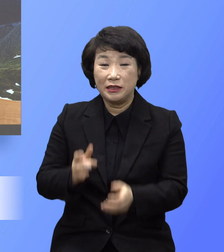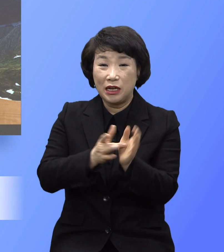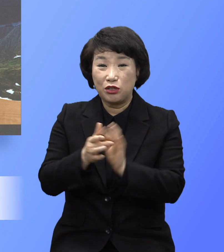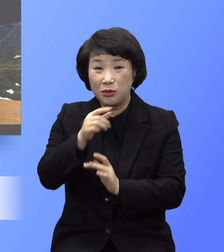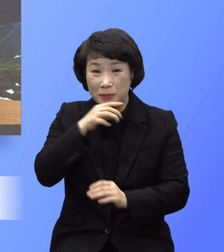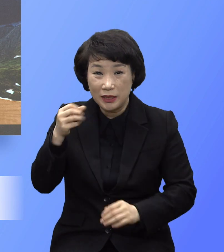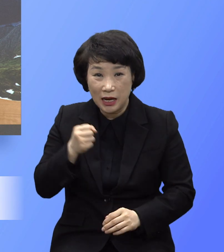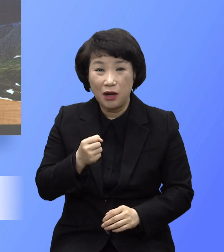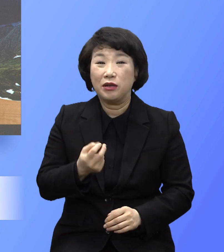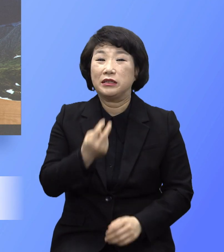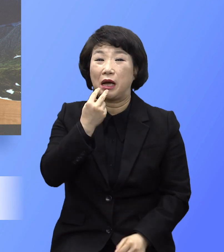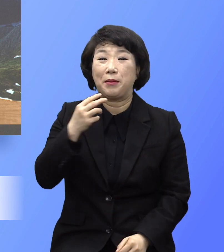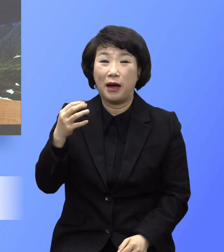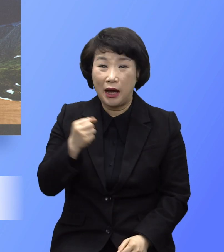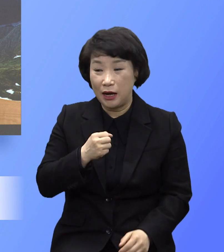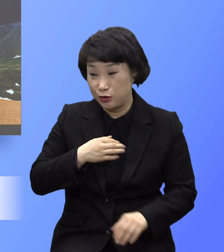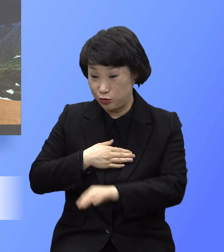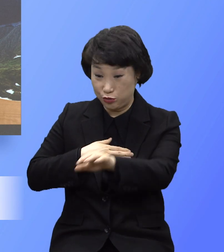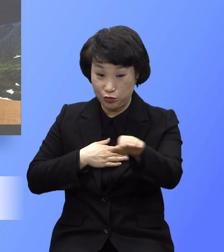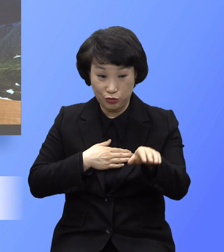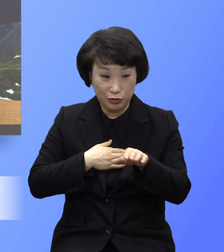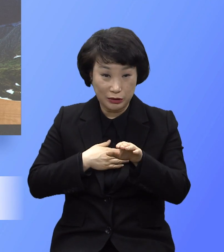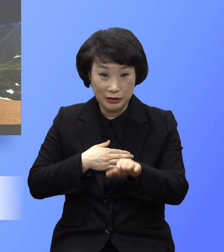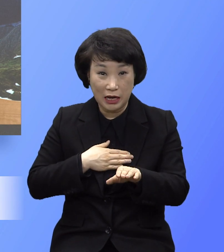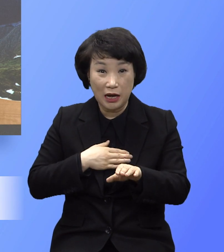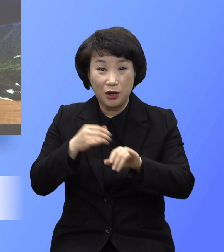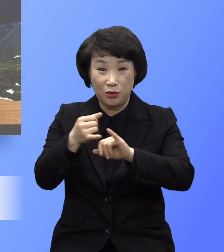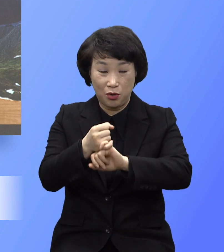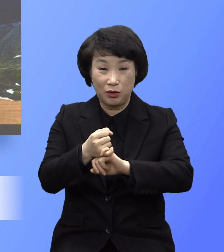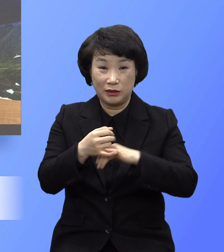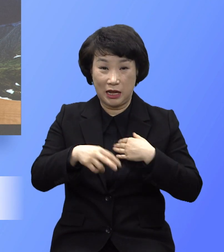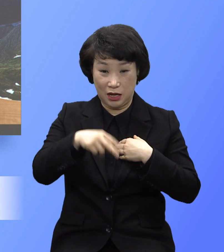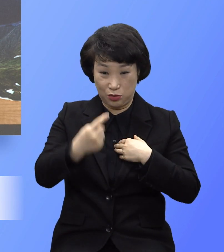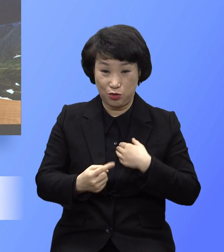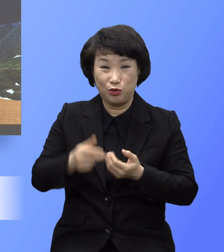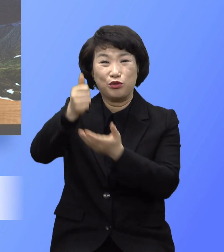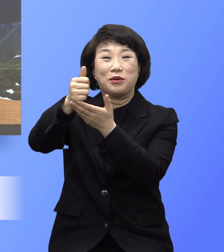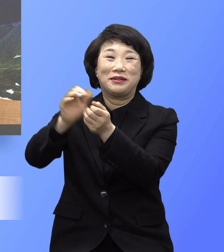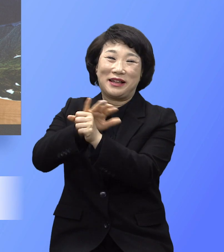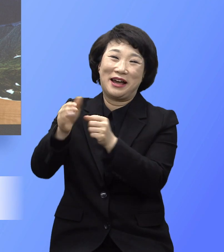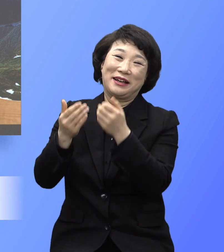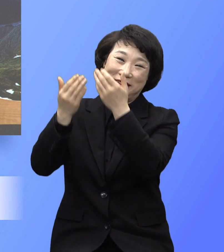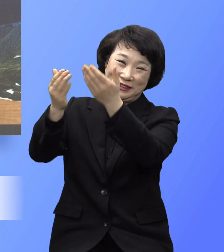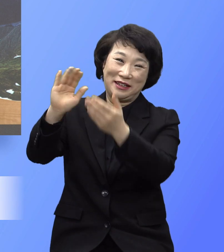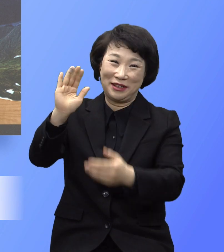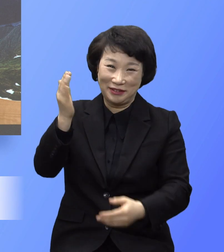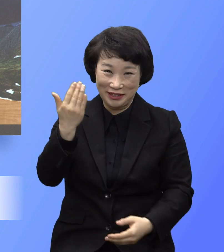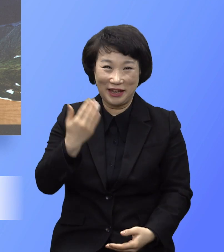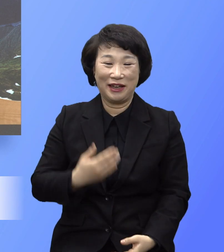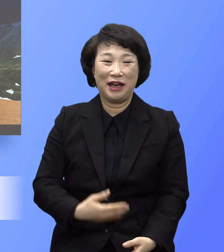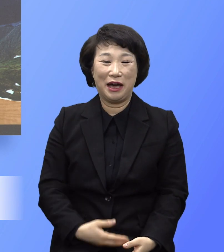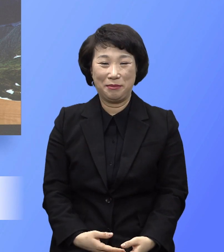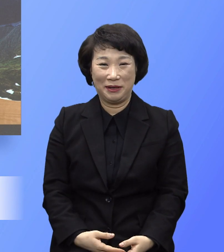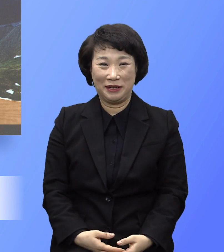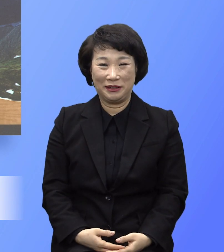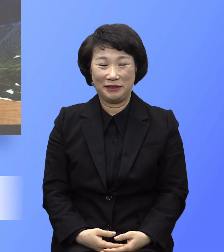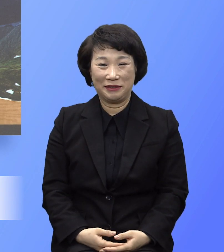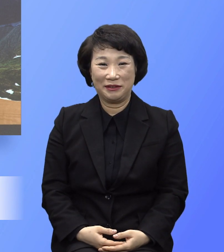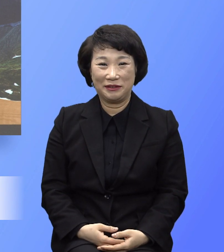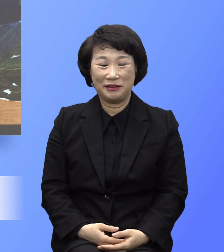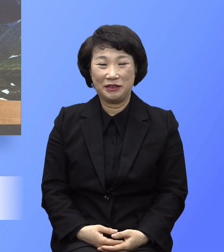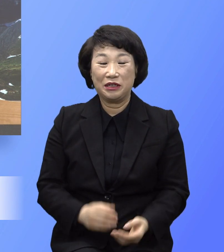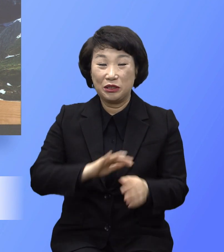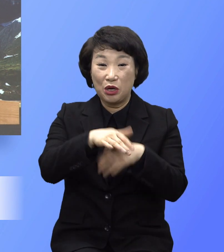예수 피로 생명을 가진 자는 반드시 나도 주님을 사랑하게 돼 있습니다.